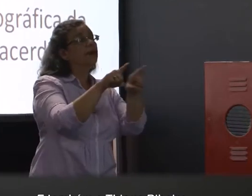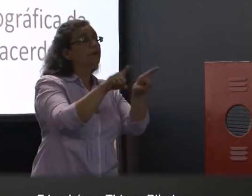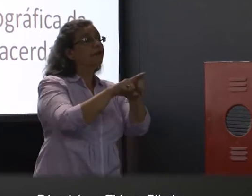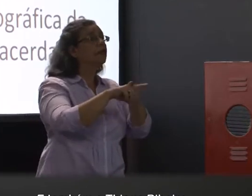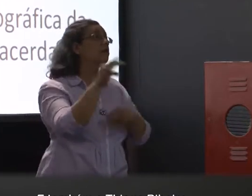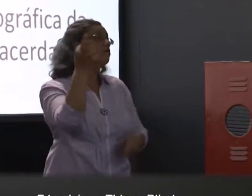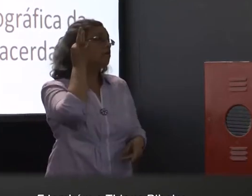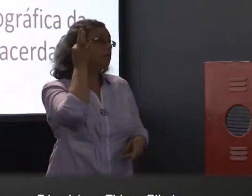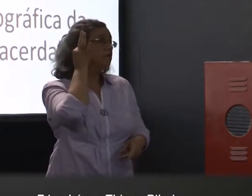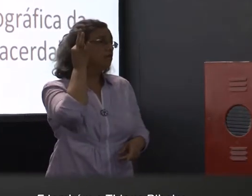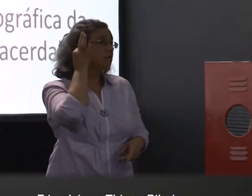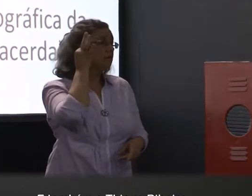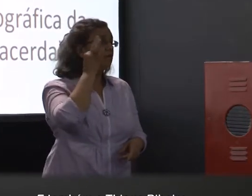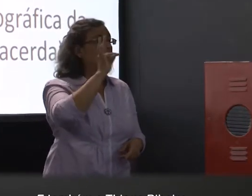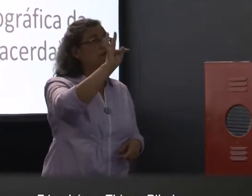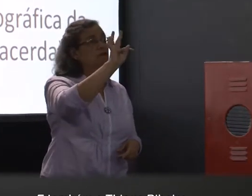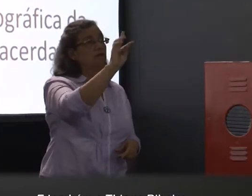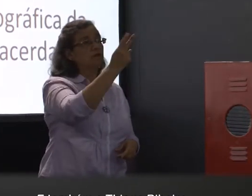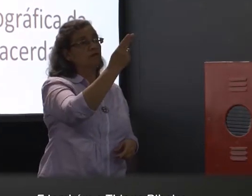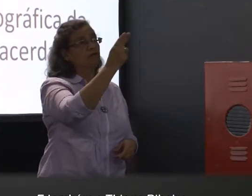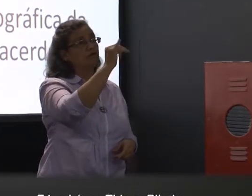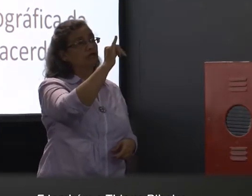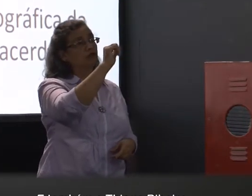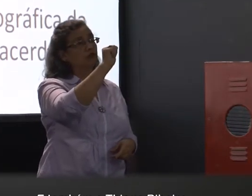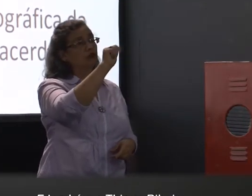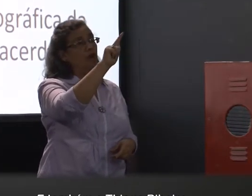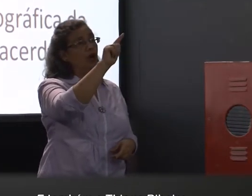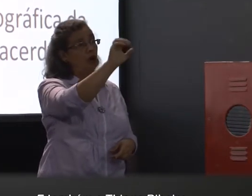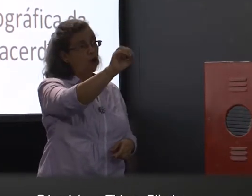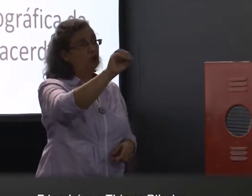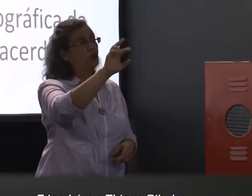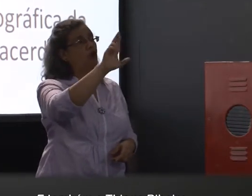e também o Tiago